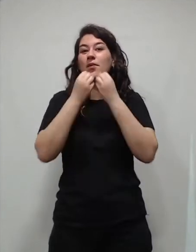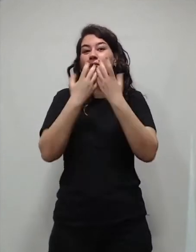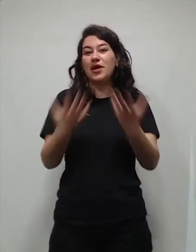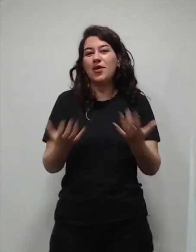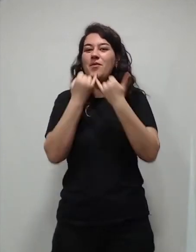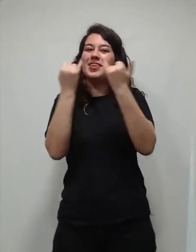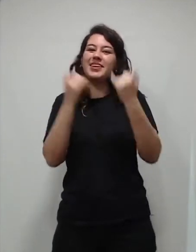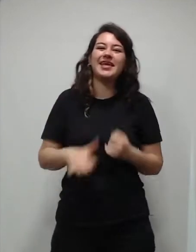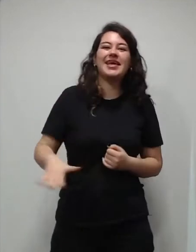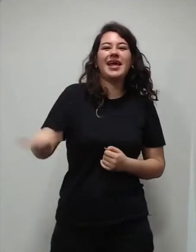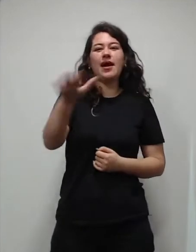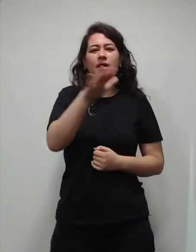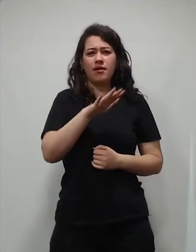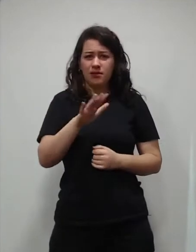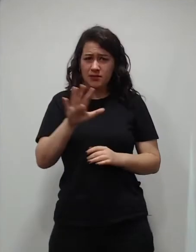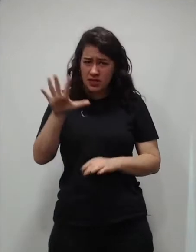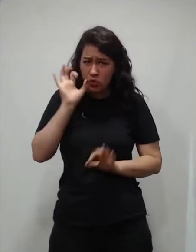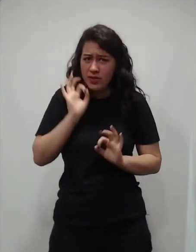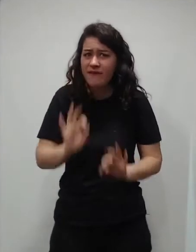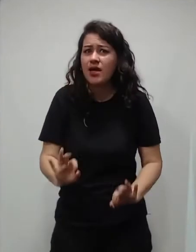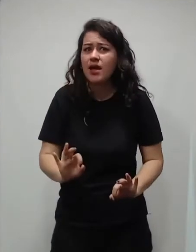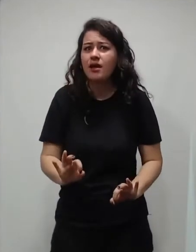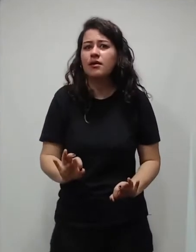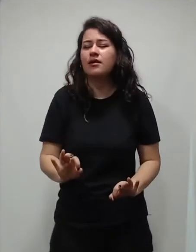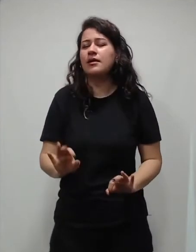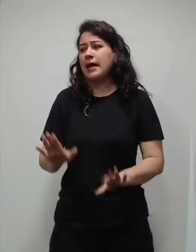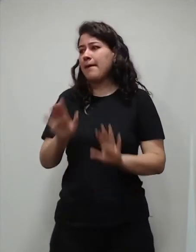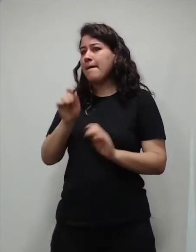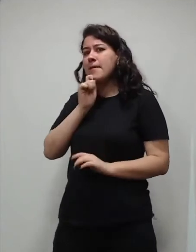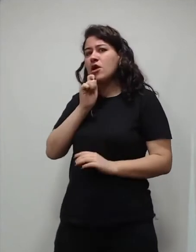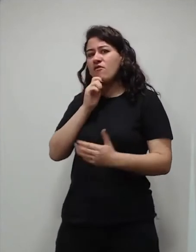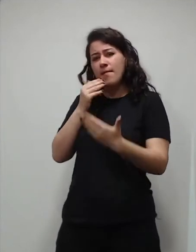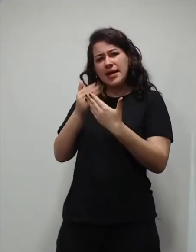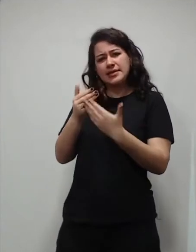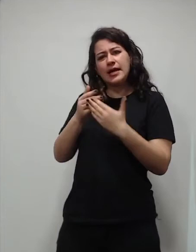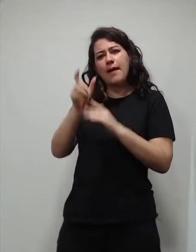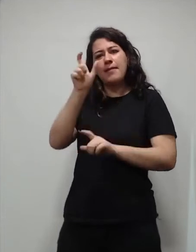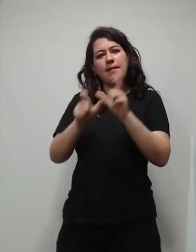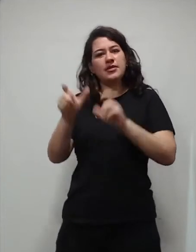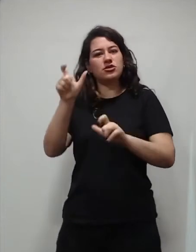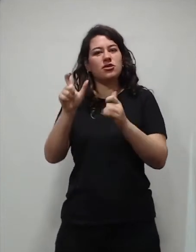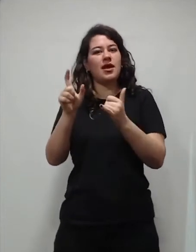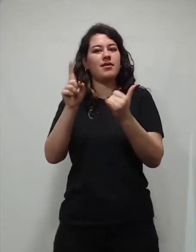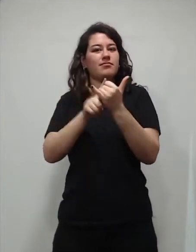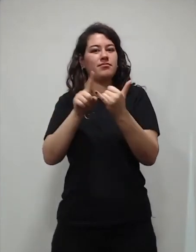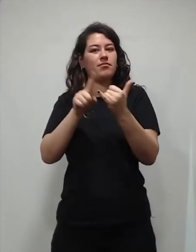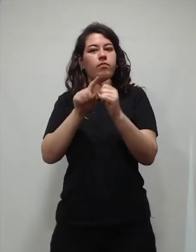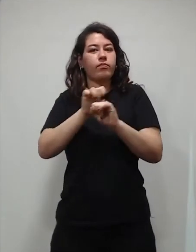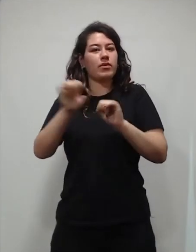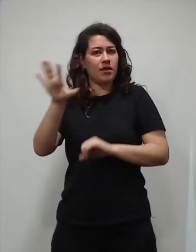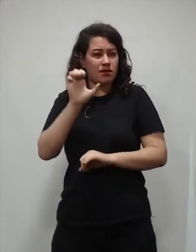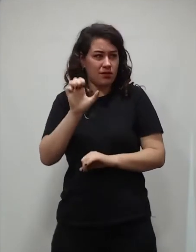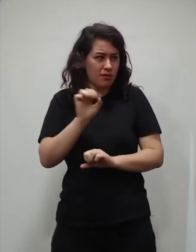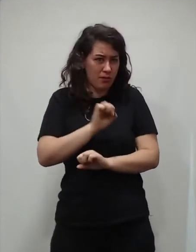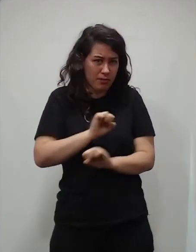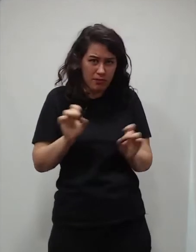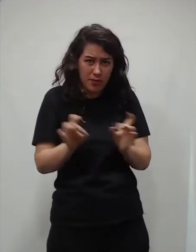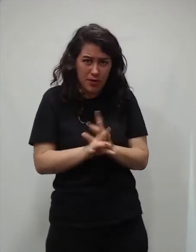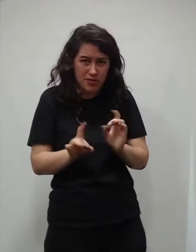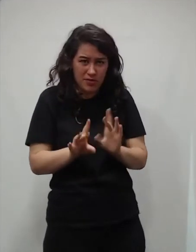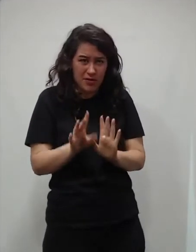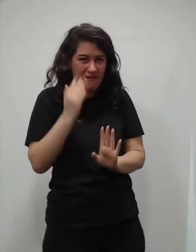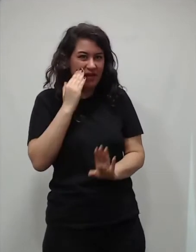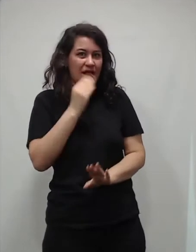Bueno, buenos días. No sé, ¿así se escucha bien? Quizá con el micrófono para que la gente que está de forma online. ¿Ya está prendido?